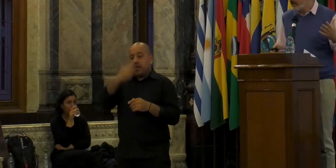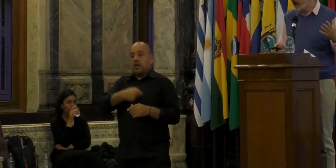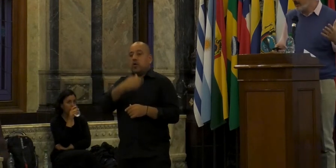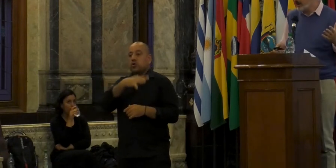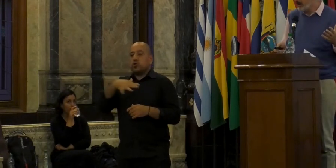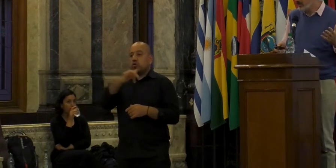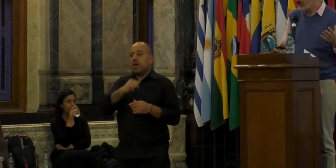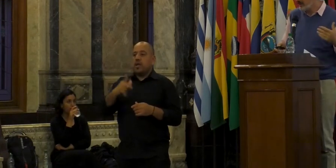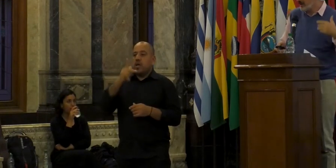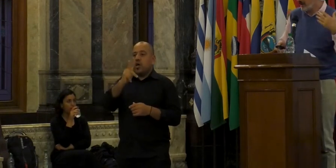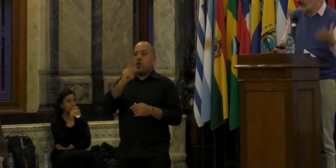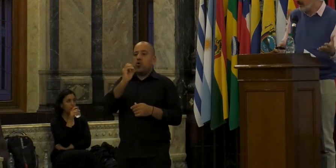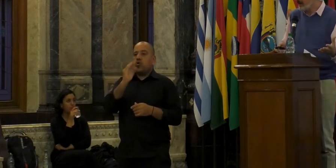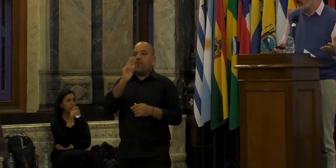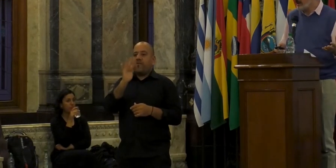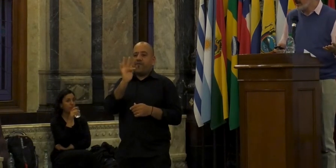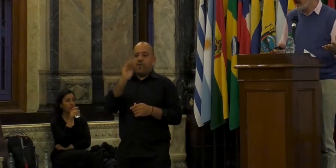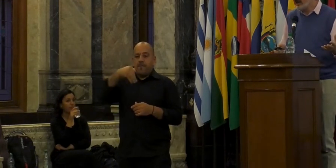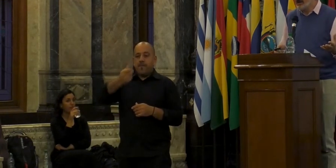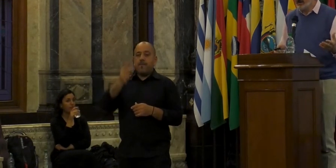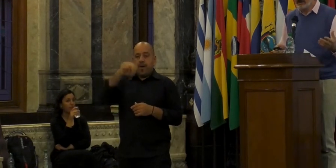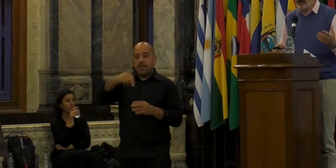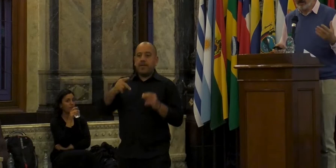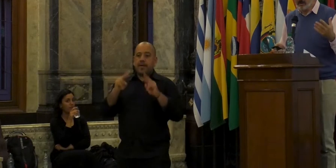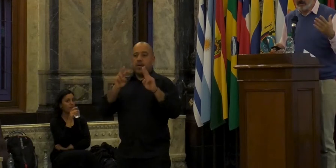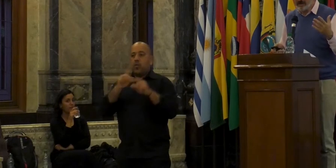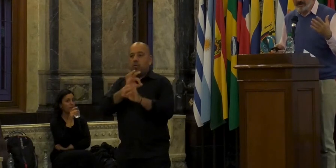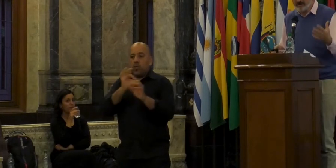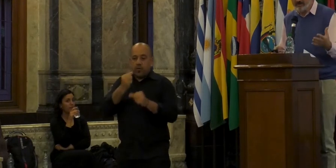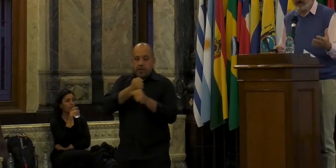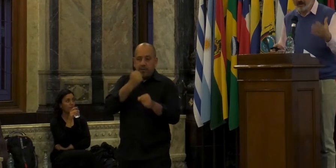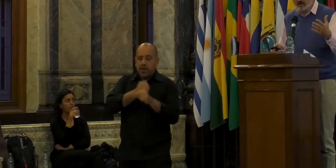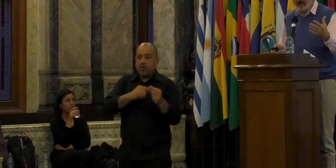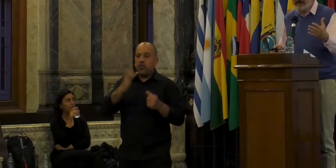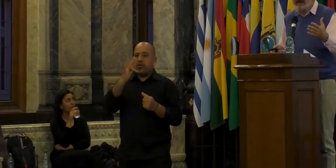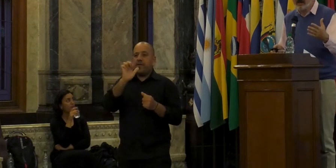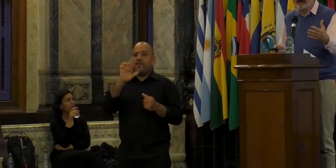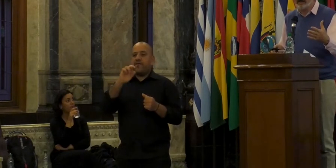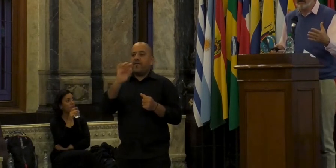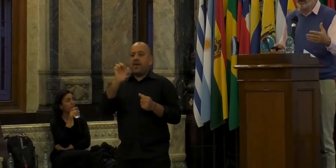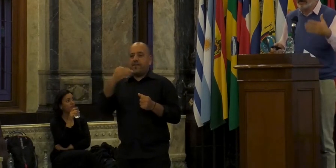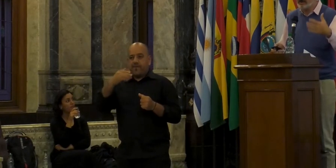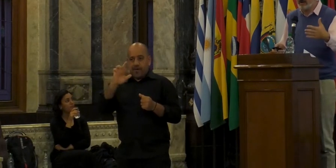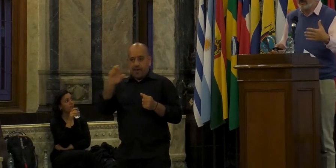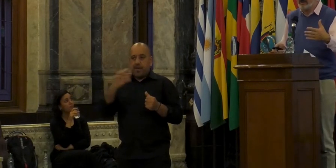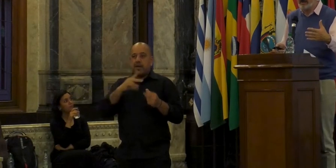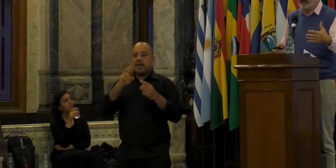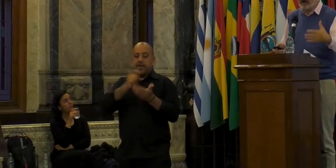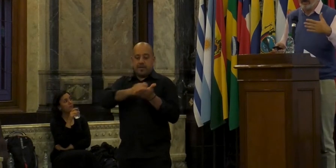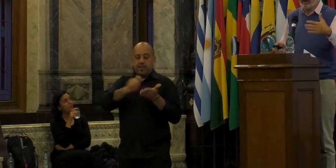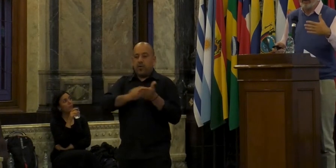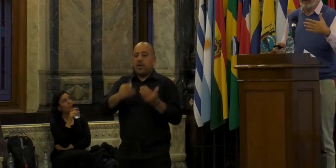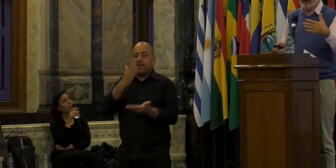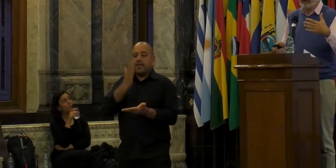Erving Goffman, por ejemplo, sobre interacción de la vida cotidiana, o el trabajo de Henri Lefebvre, el urbanista, que escribió El derecho a la ciudad,